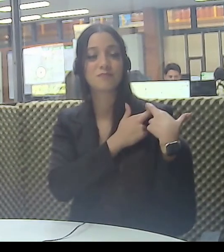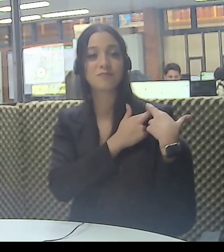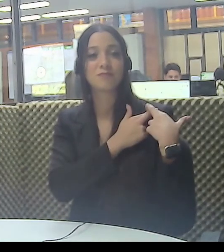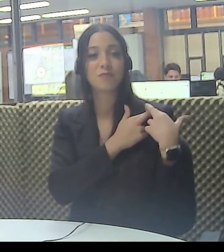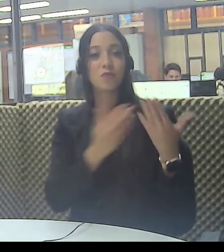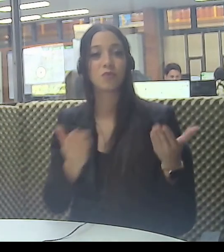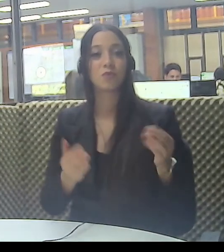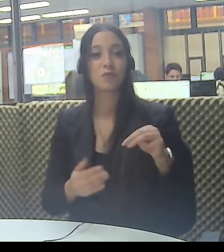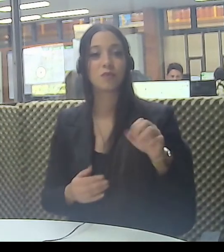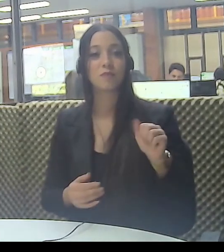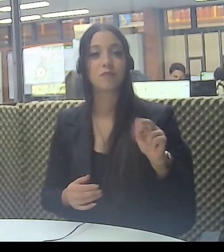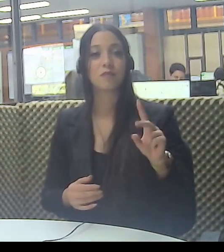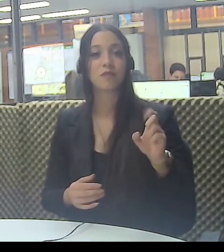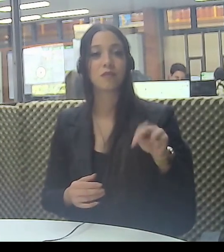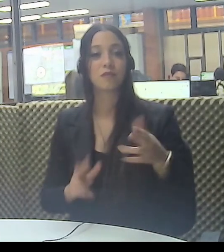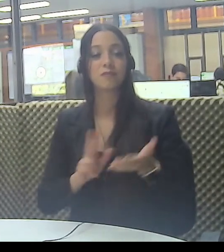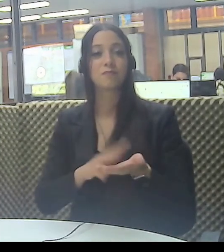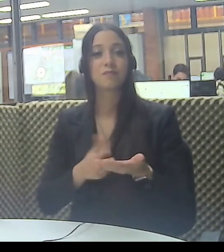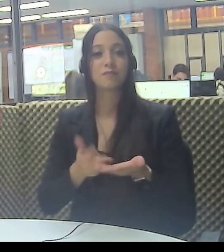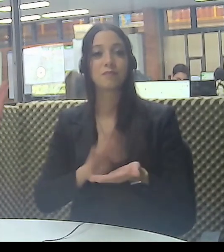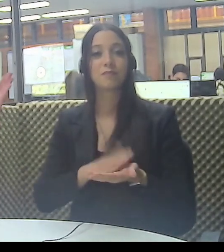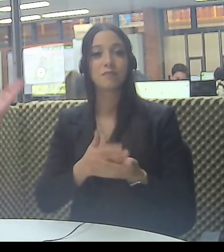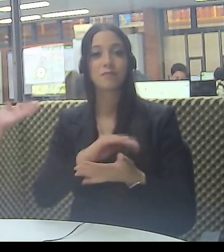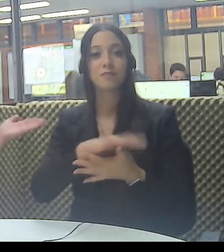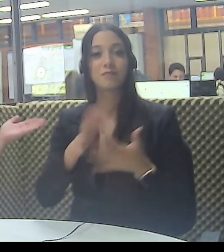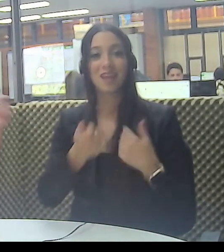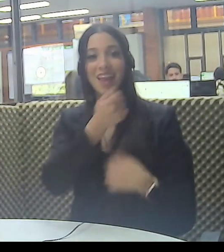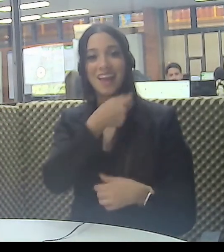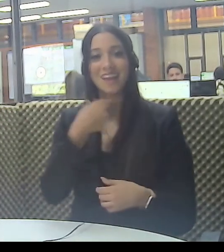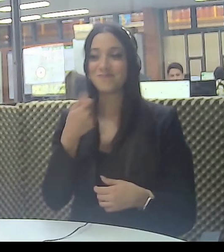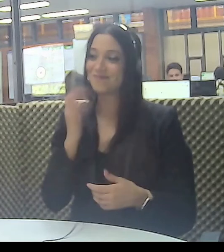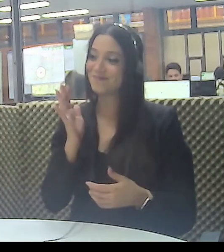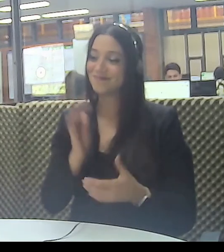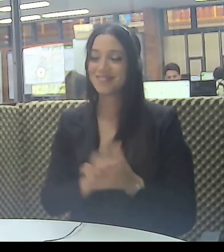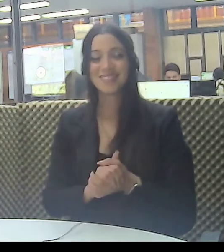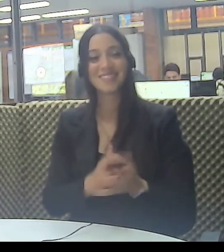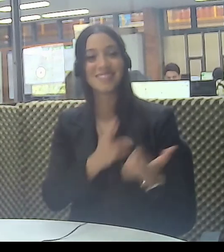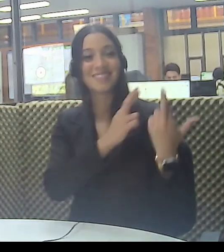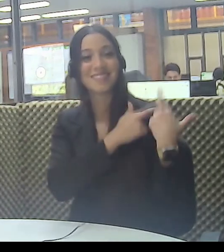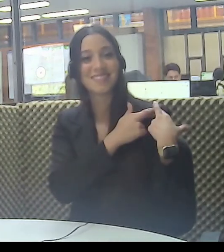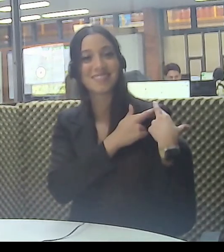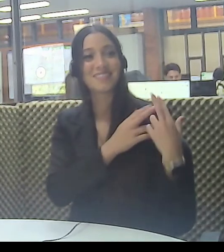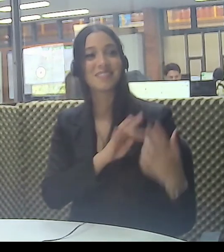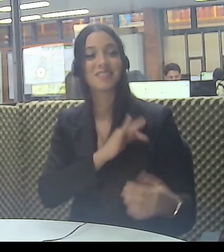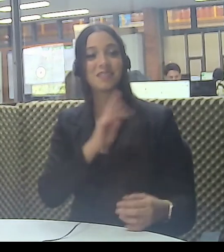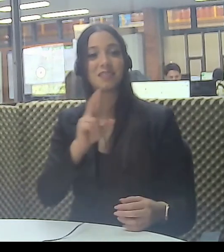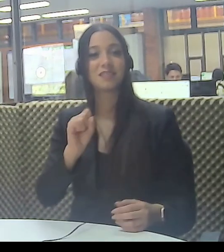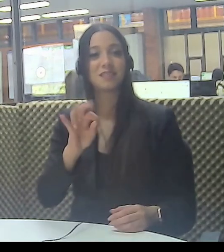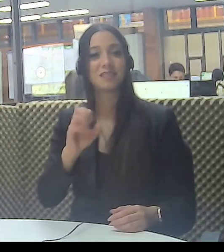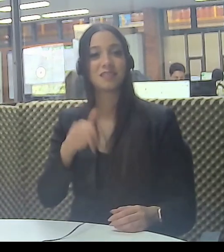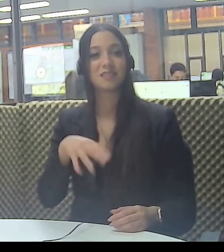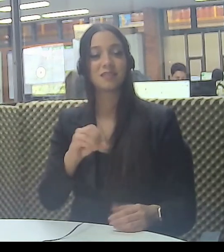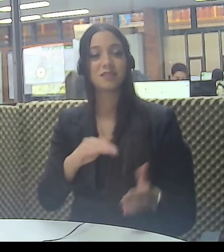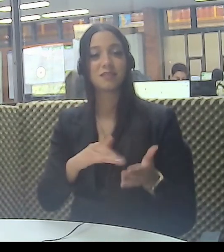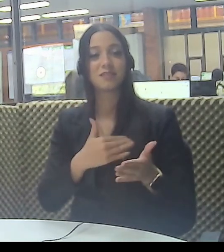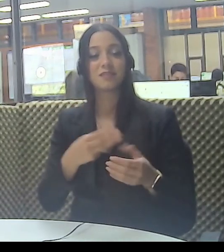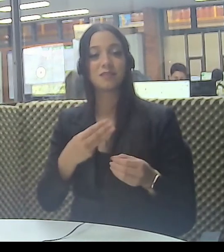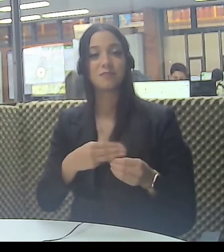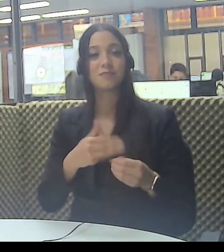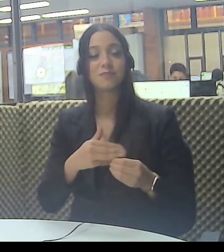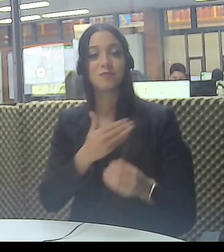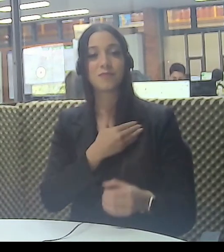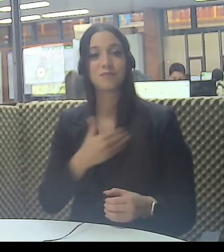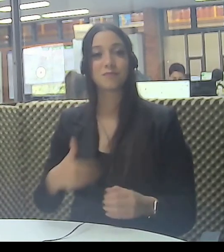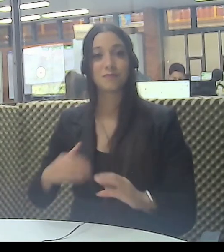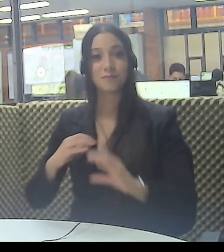pela edição, Maiden Rangel. Tradução em Libras, Amanda Valentim. Responsável técnico, Cristiano Silva. Secretário Municipal